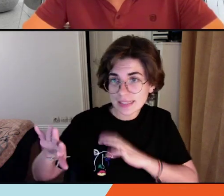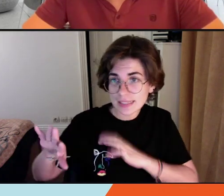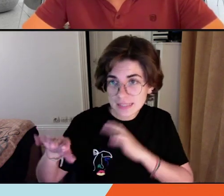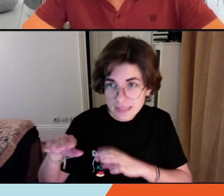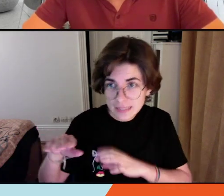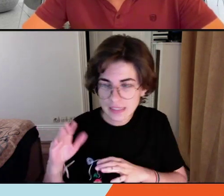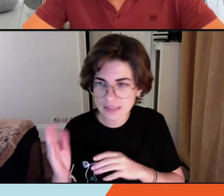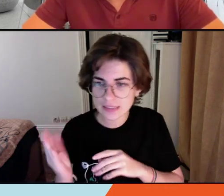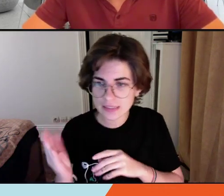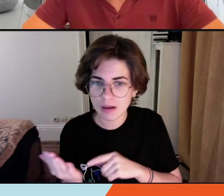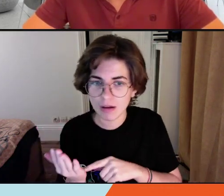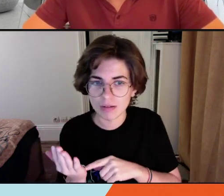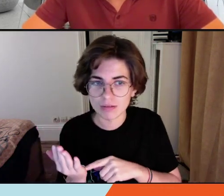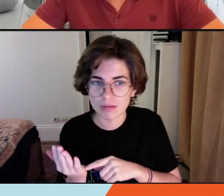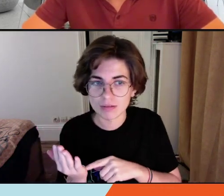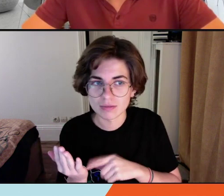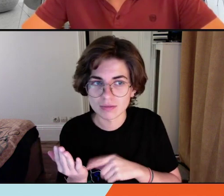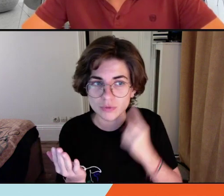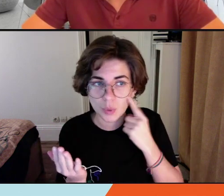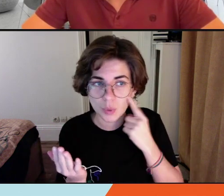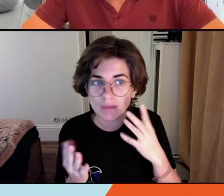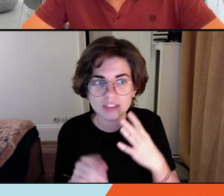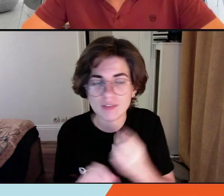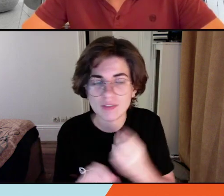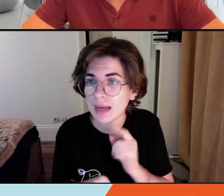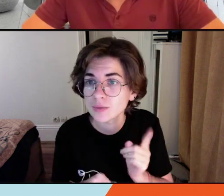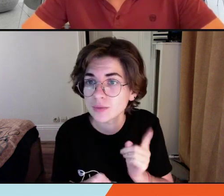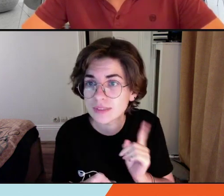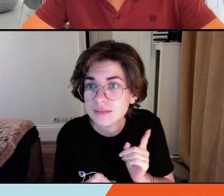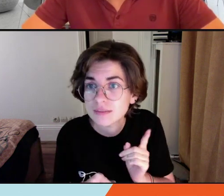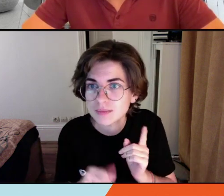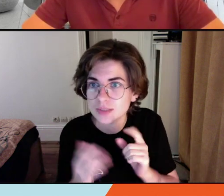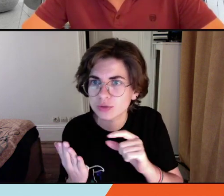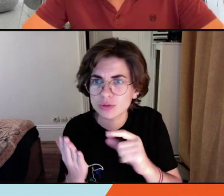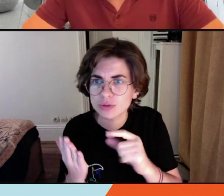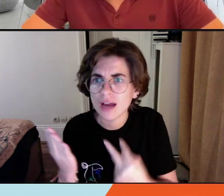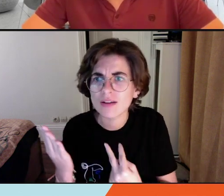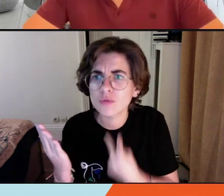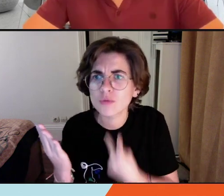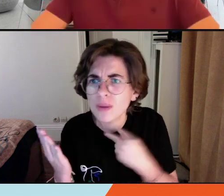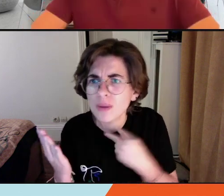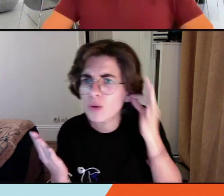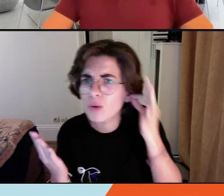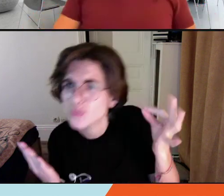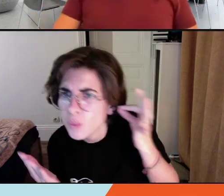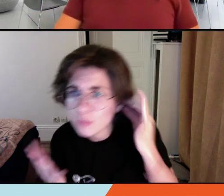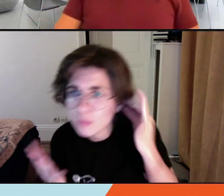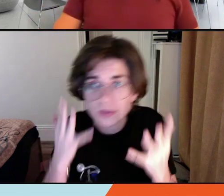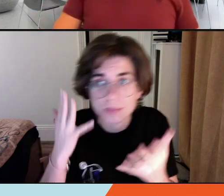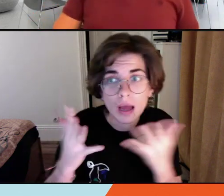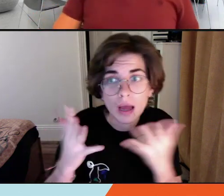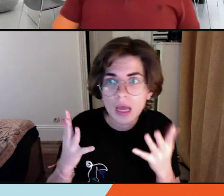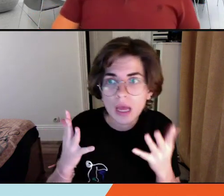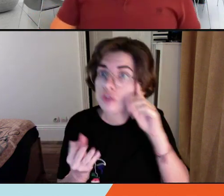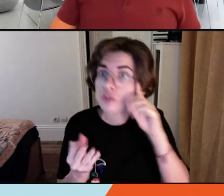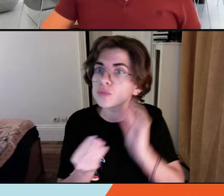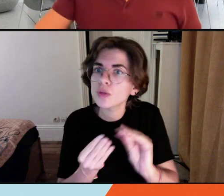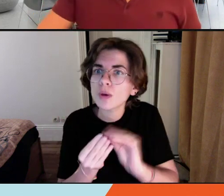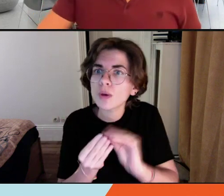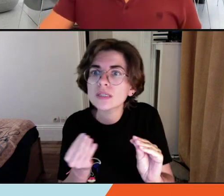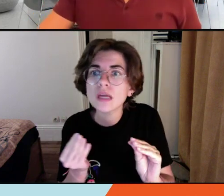essayé et je crois que j'avais pas réussi. Est-ce que tu as Euh, coupé le son? Je sais pas. Alors je me